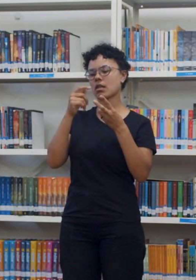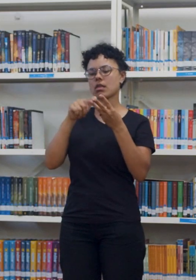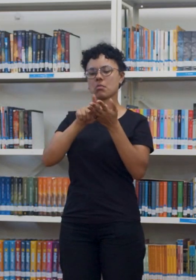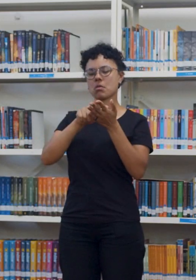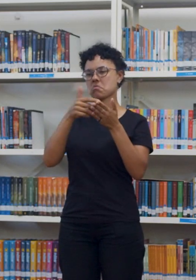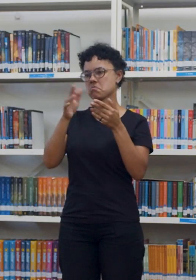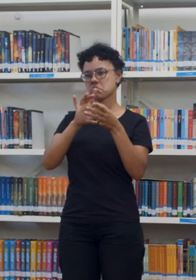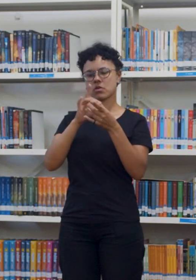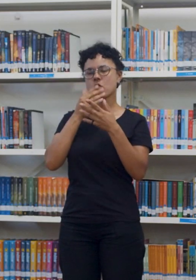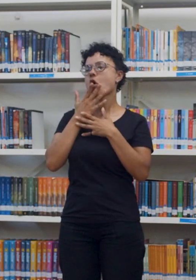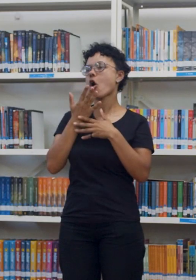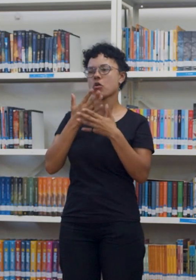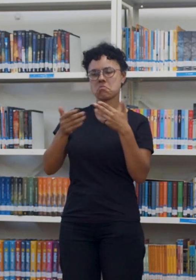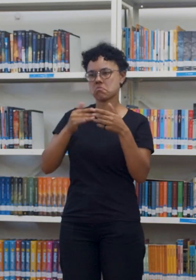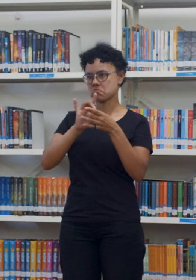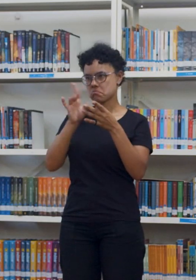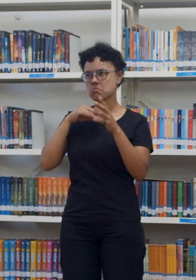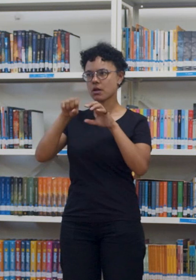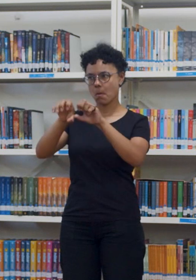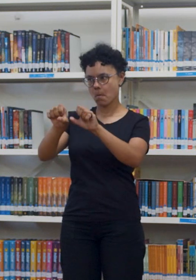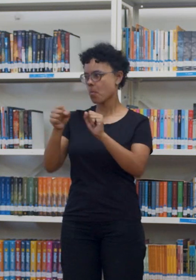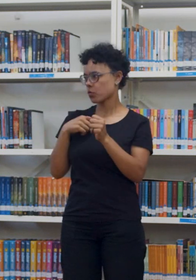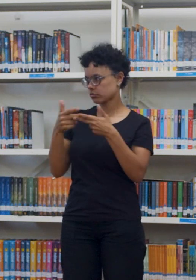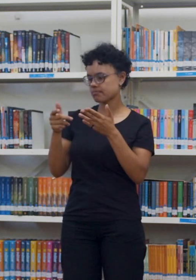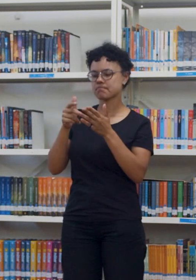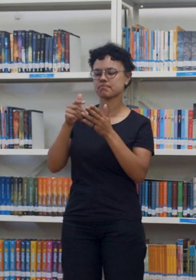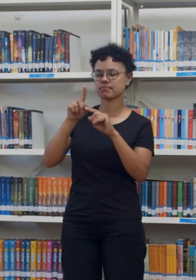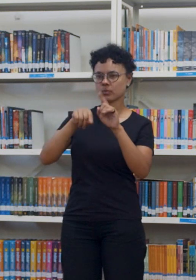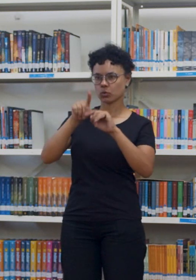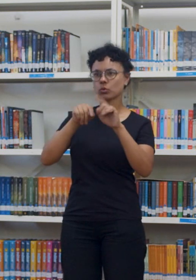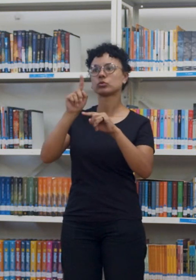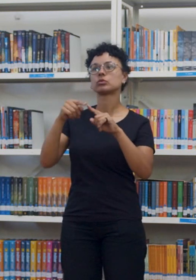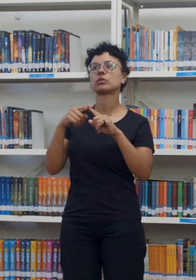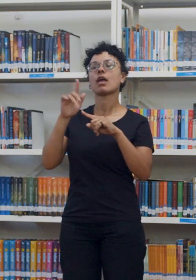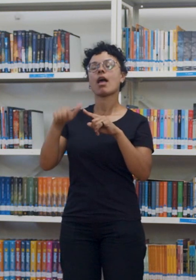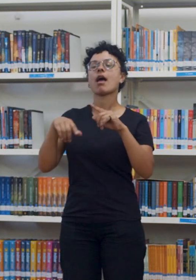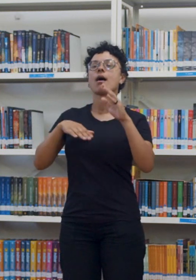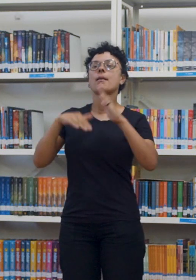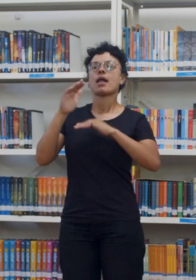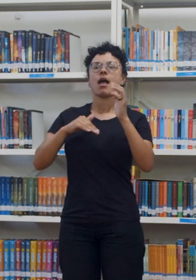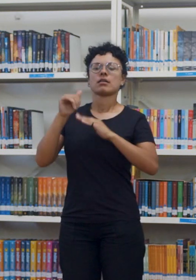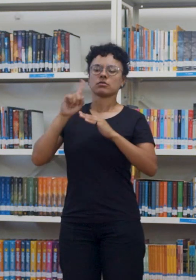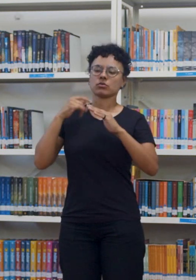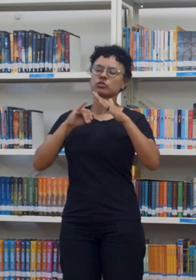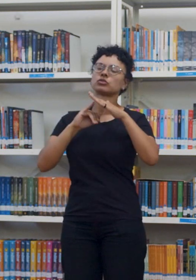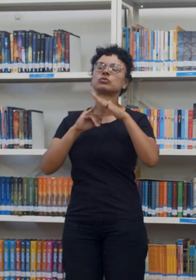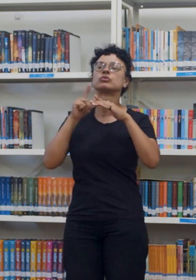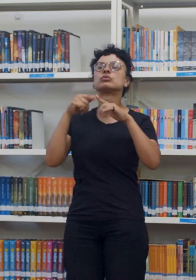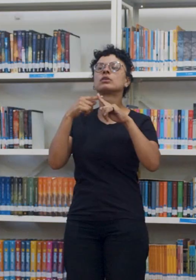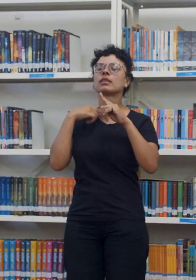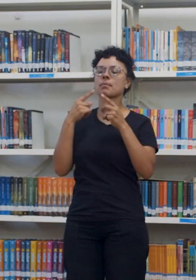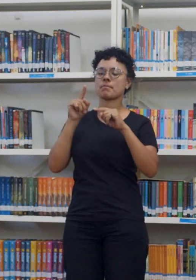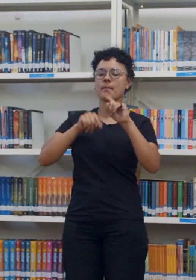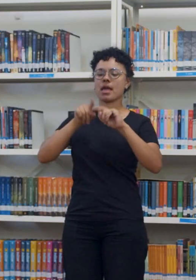vocês quiserem, lápis colorido, o que vocês se sentirem melhor. Isso também é uma prática lá do Instituto. A gente oferece